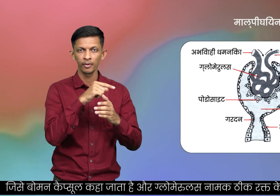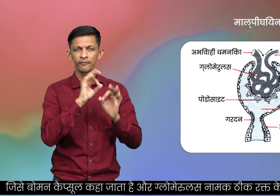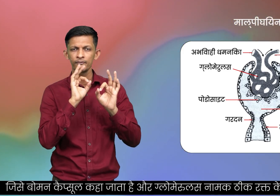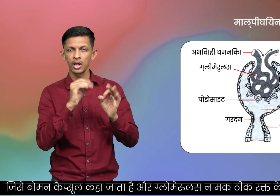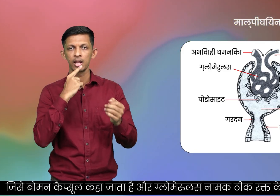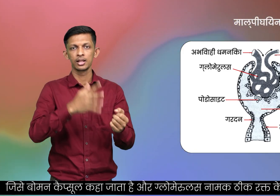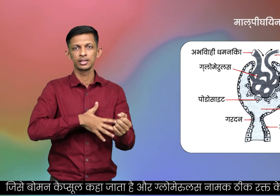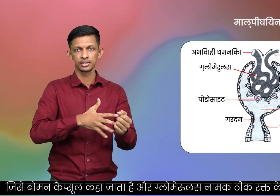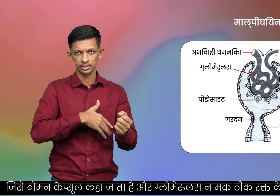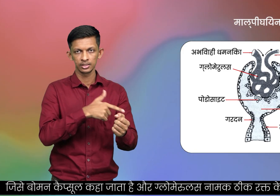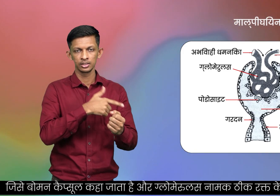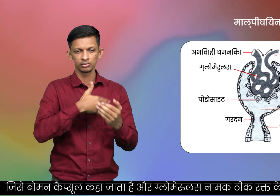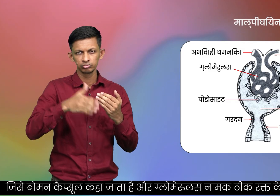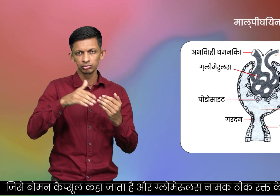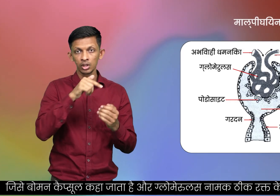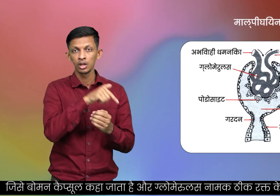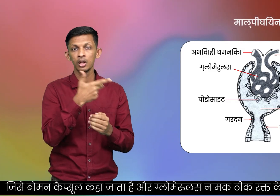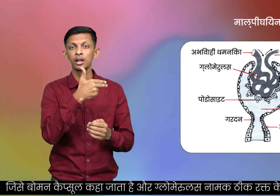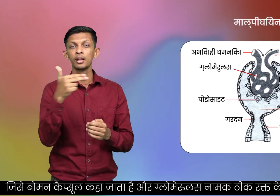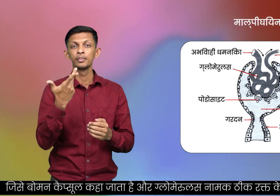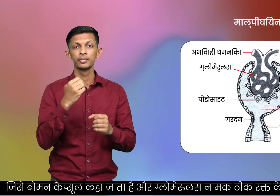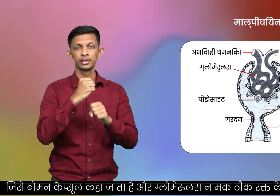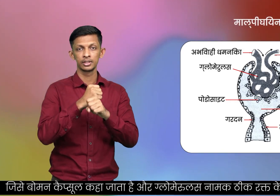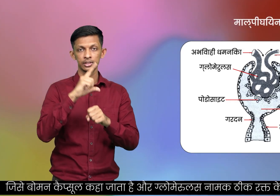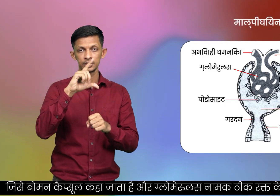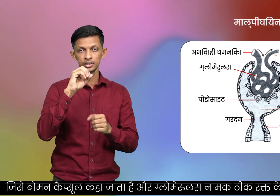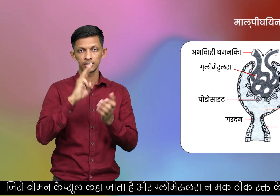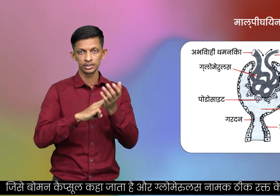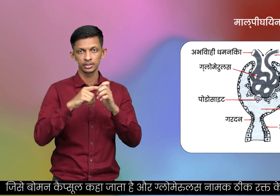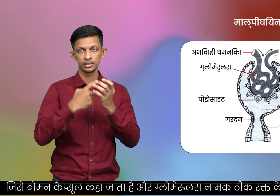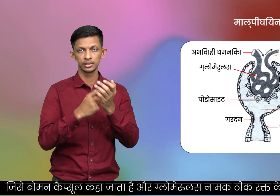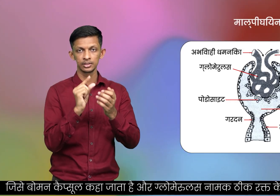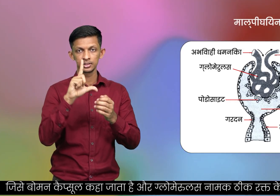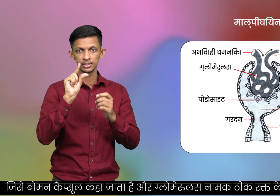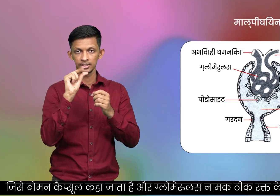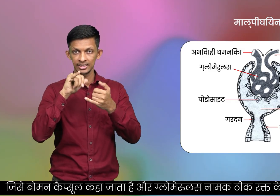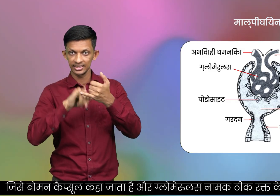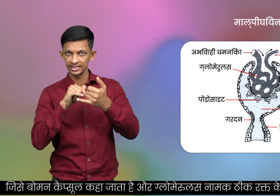नामक ठीक रक्त कोशिकाएं का गुच्छा होता है।